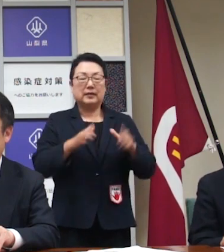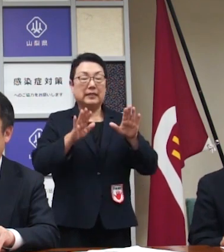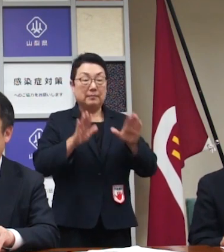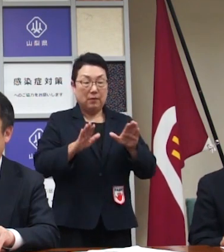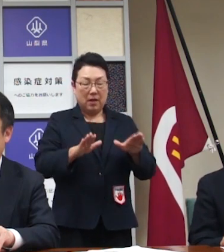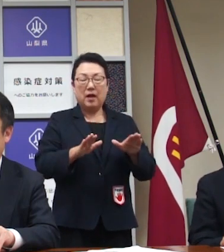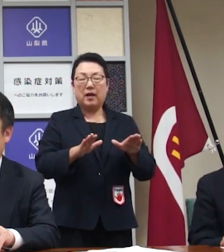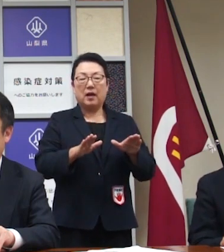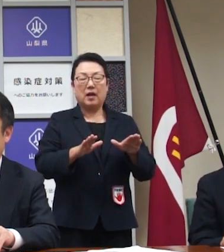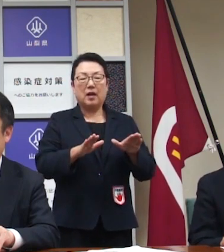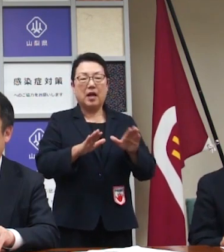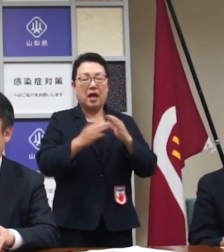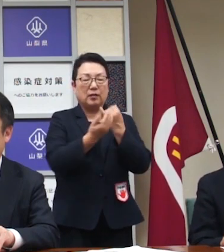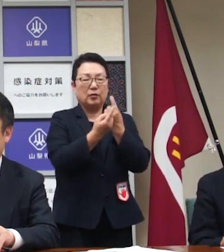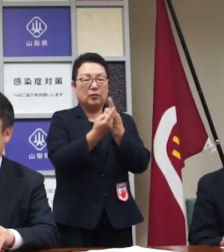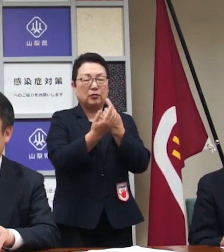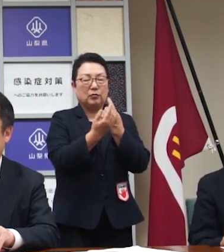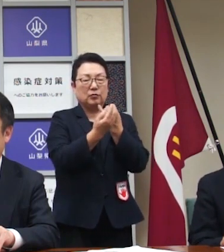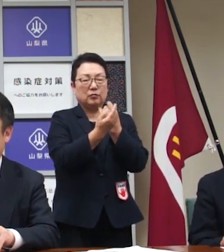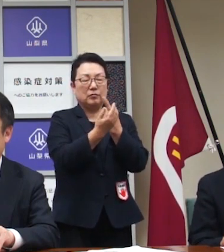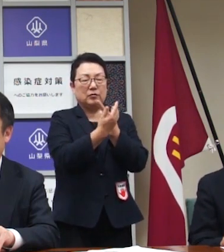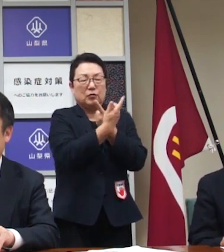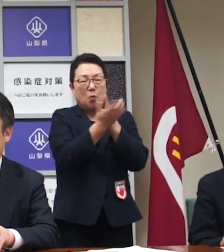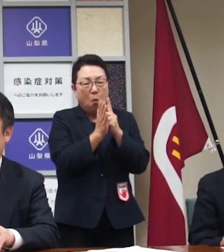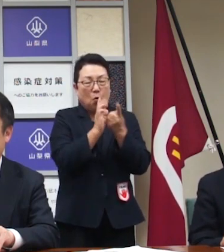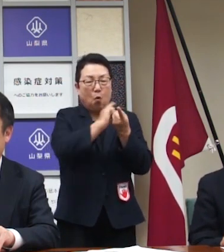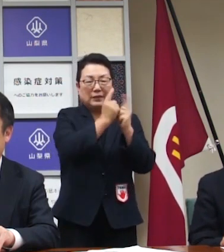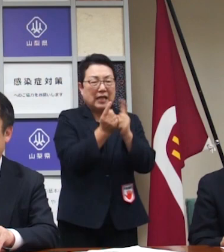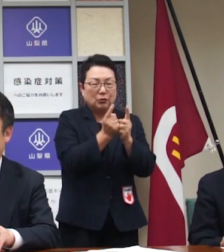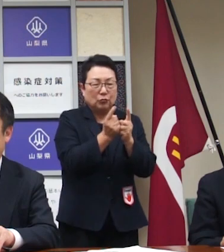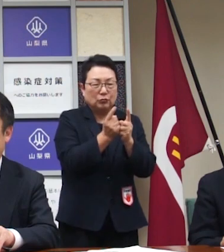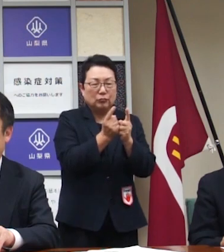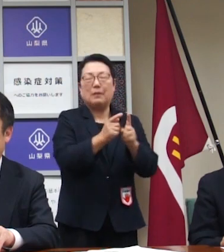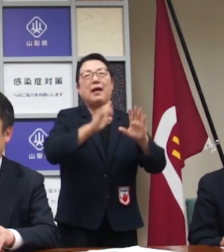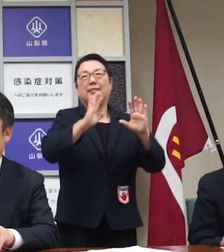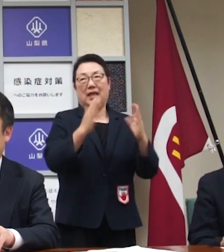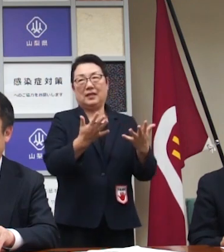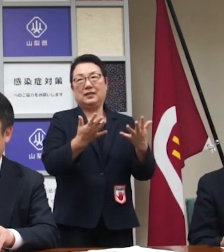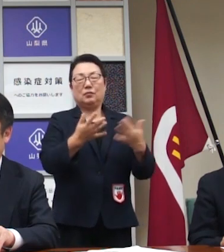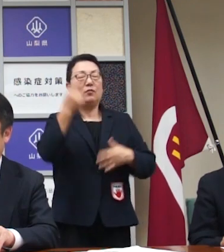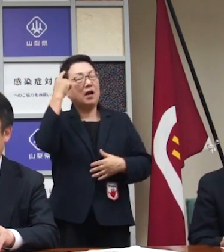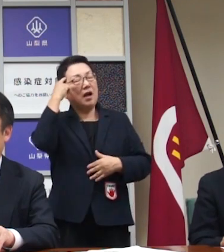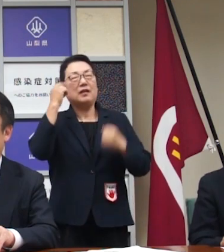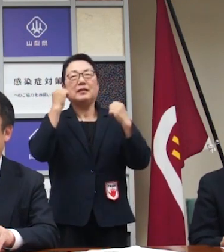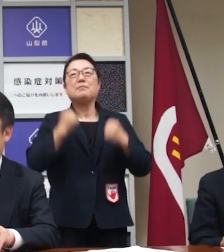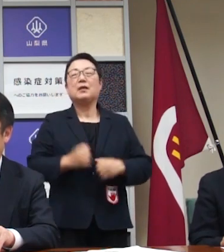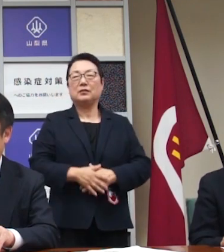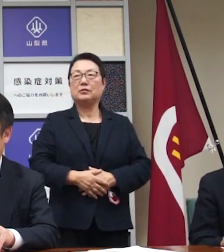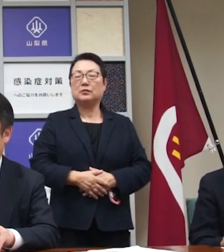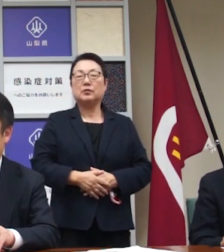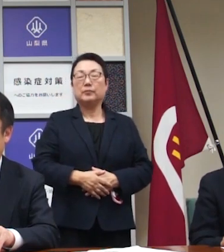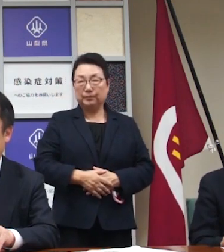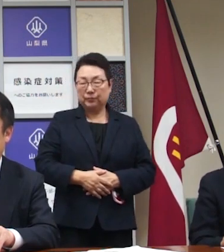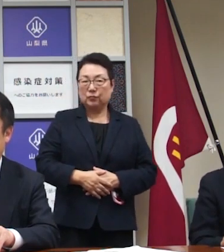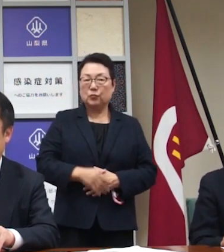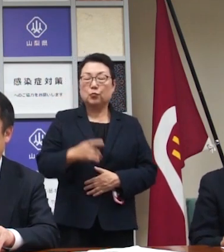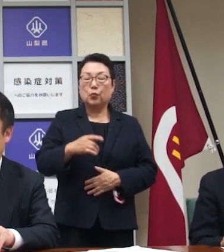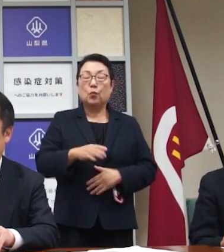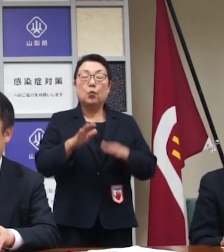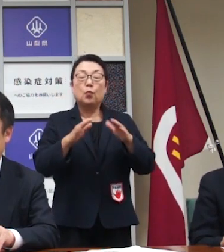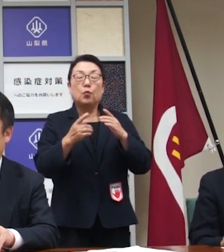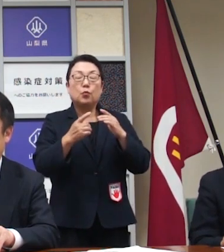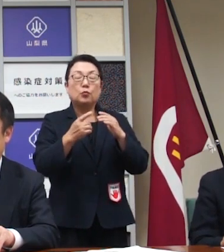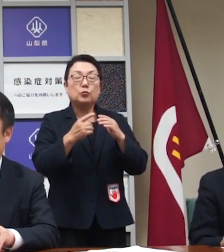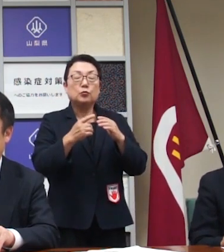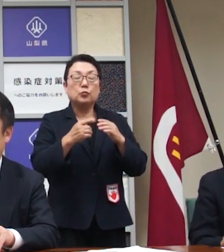点では濃厚接触の機会がなかったというふうに考えています。 そうです。そうするとそれで濃